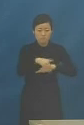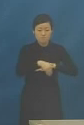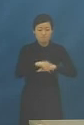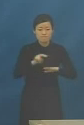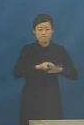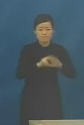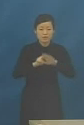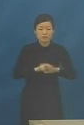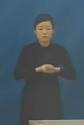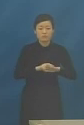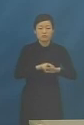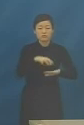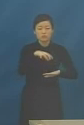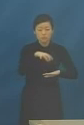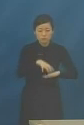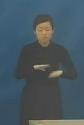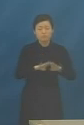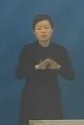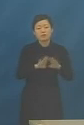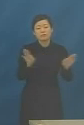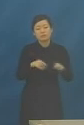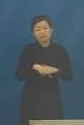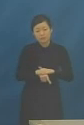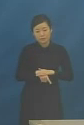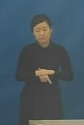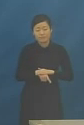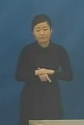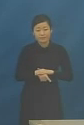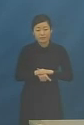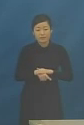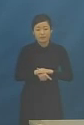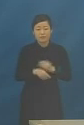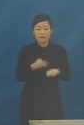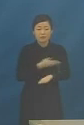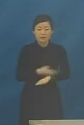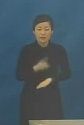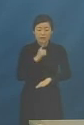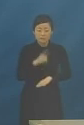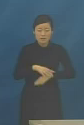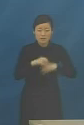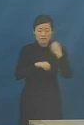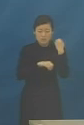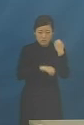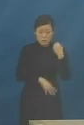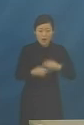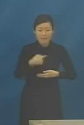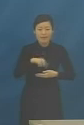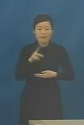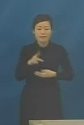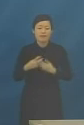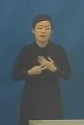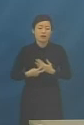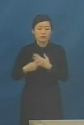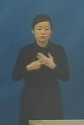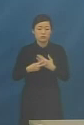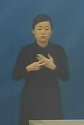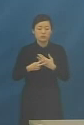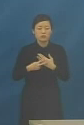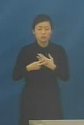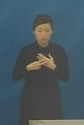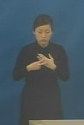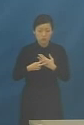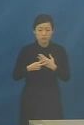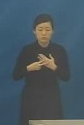ます基本的にはまず内科にかかっていただくんですが a 備え日から大きな病院でありますので例えばの